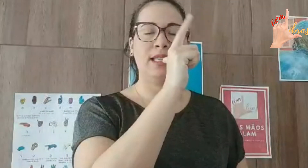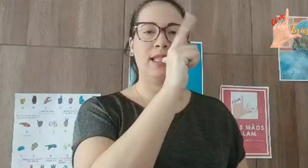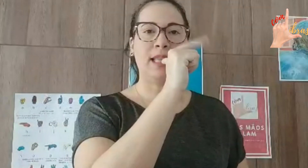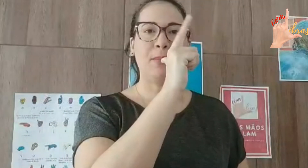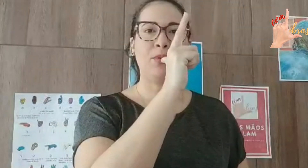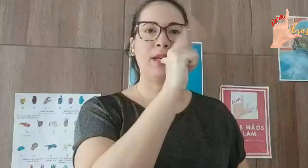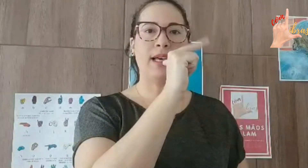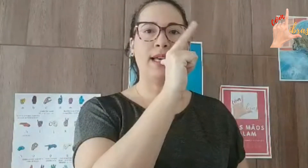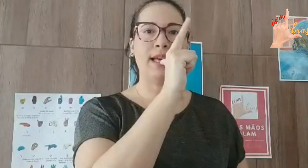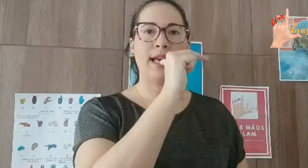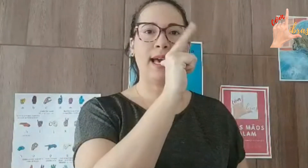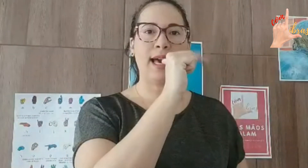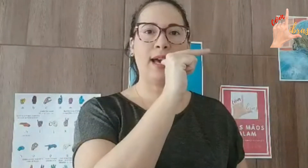na boca. Água.